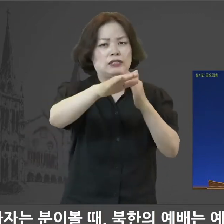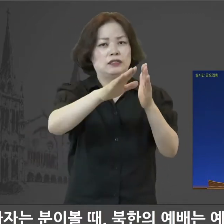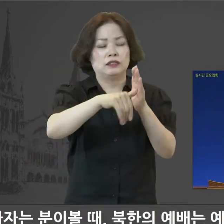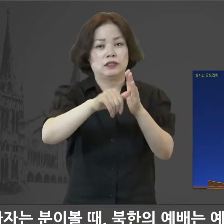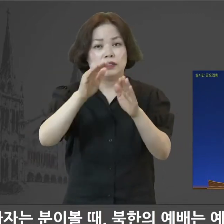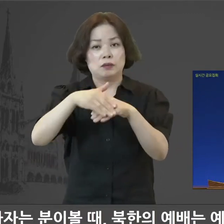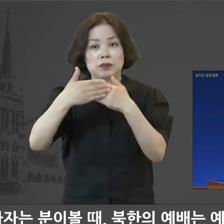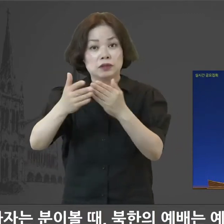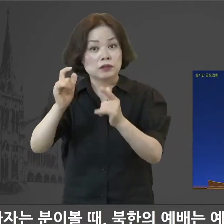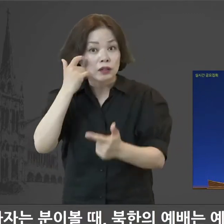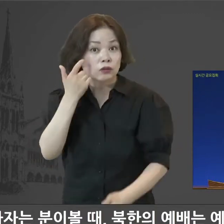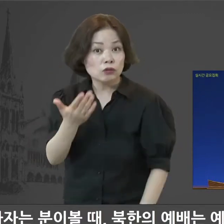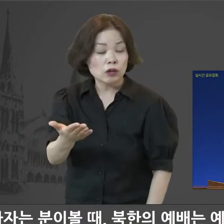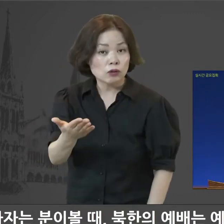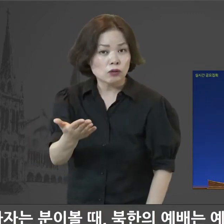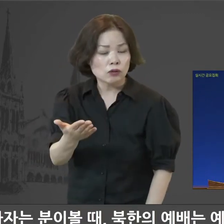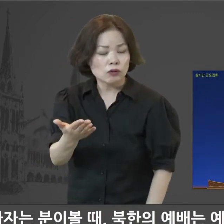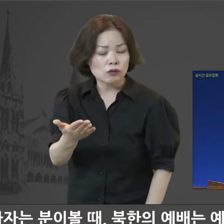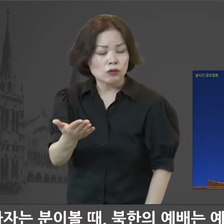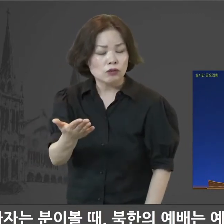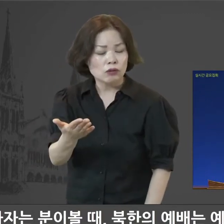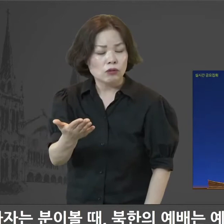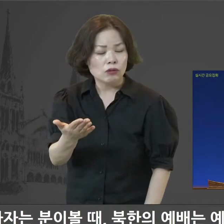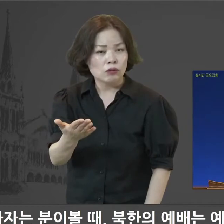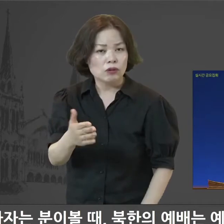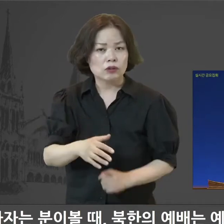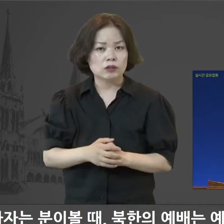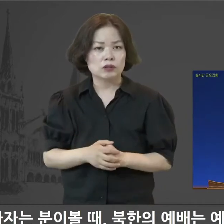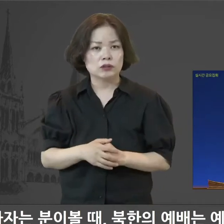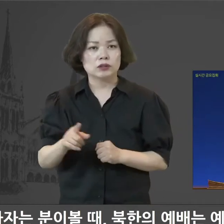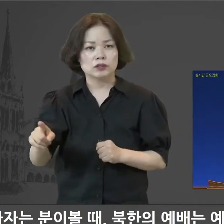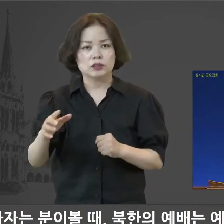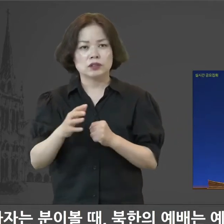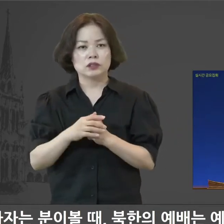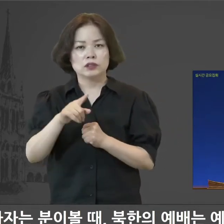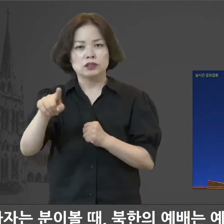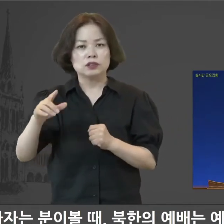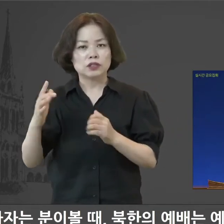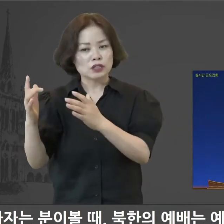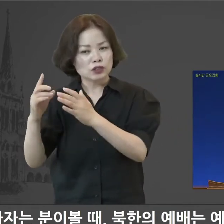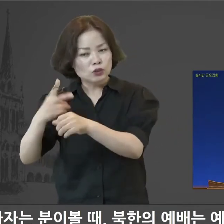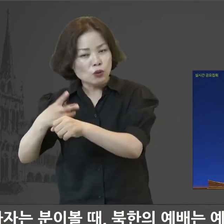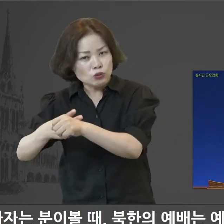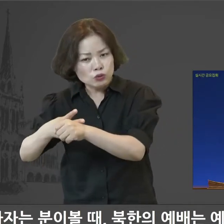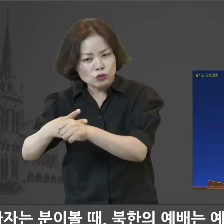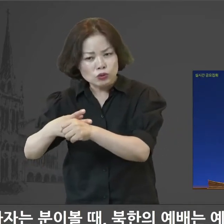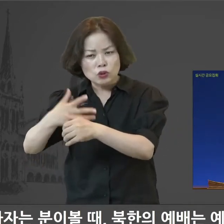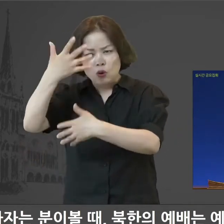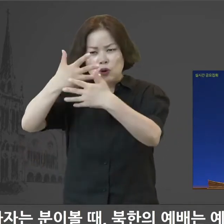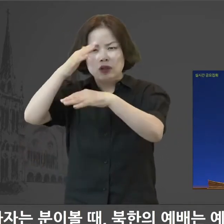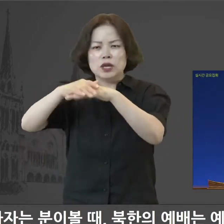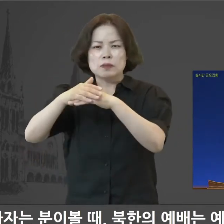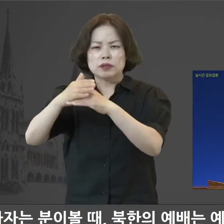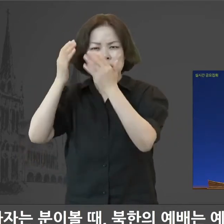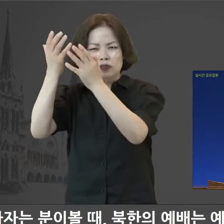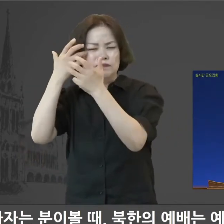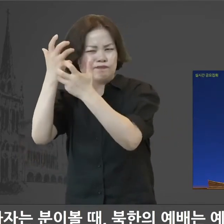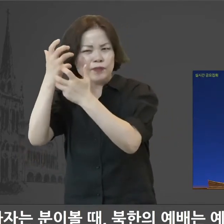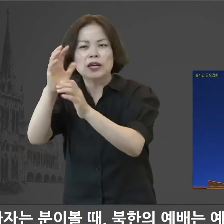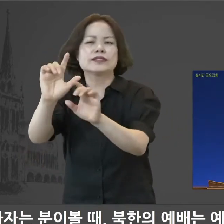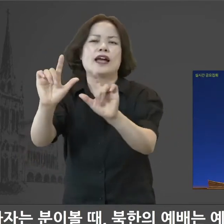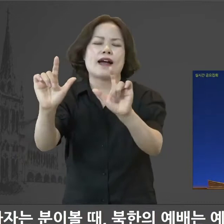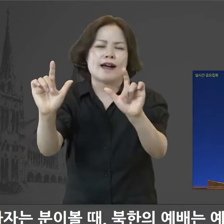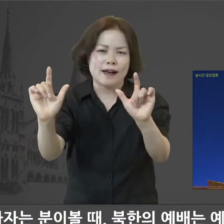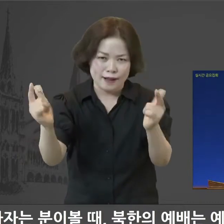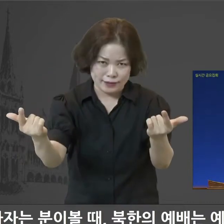거네? 이러면 또 그러겠지. 이정훈 교수 온라인 예배 옹호자. 그 얘기가 아니다. 그러면 그 얘기가